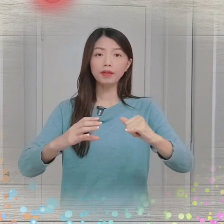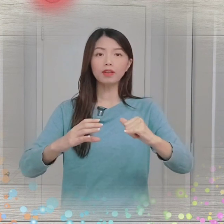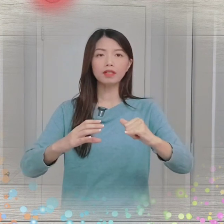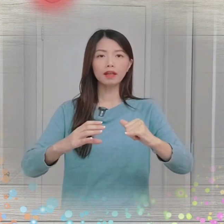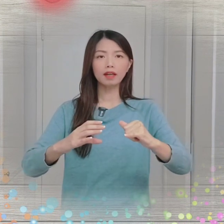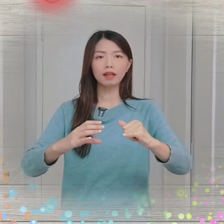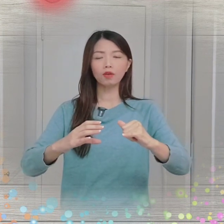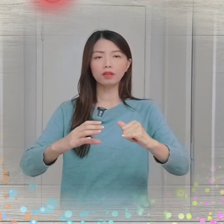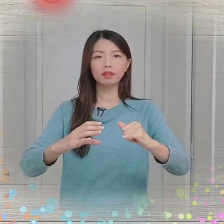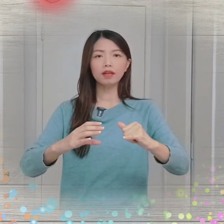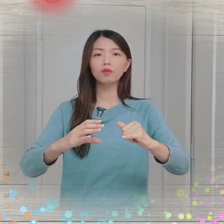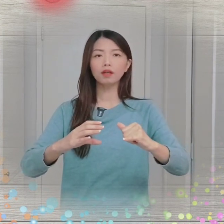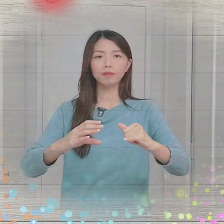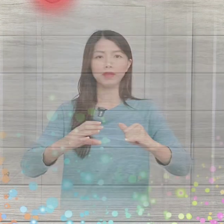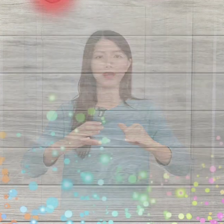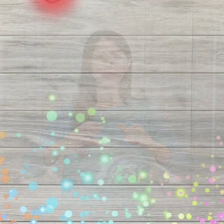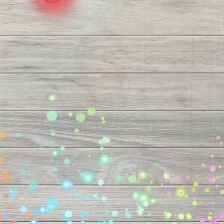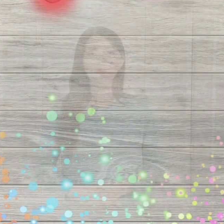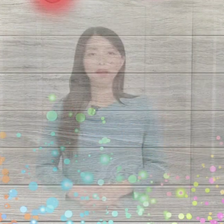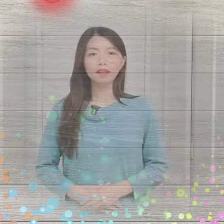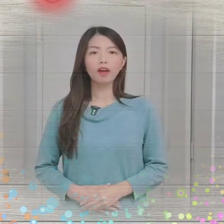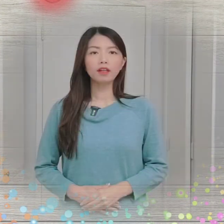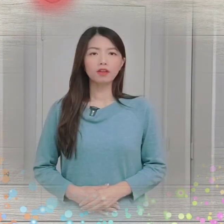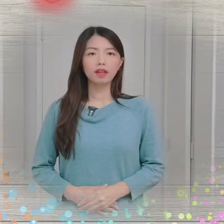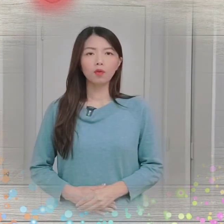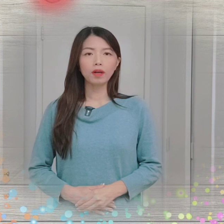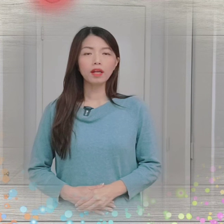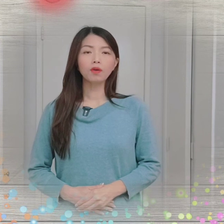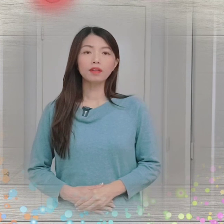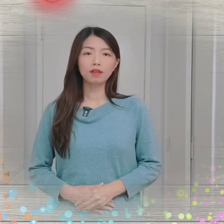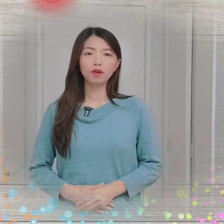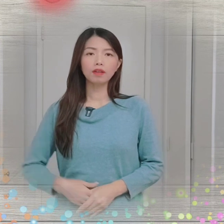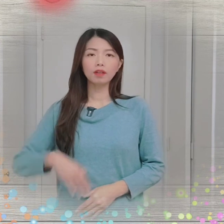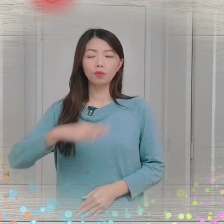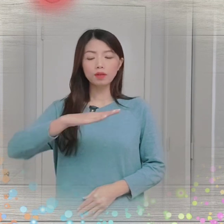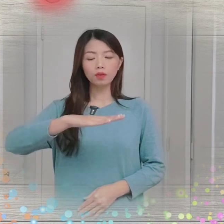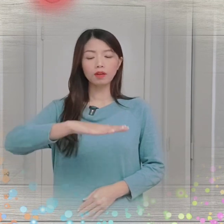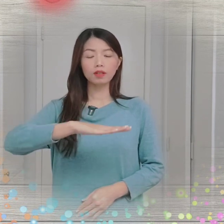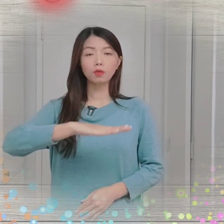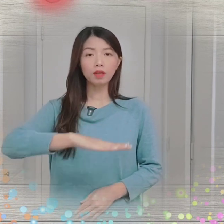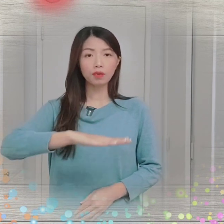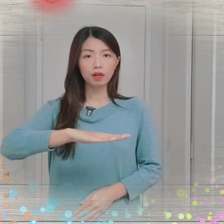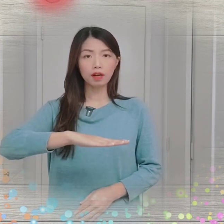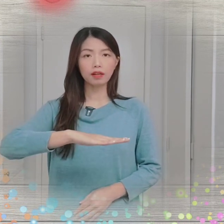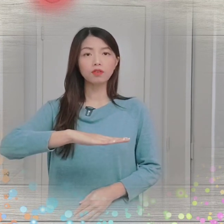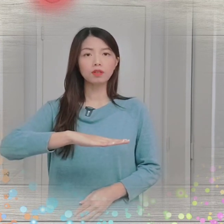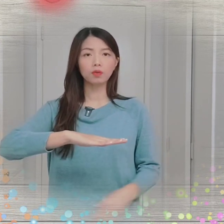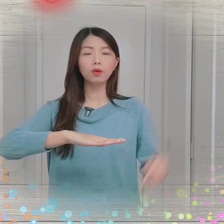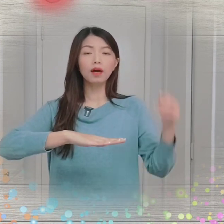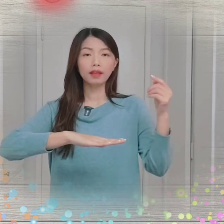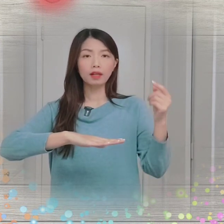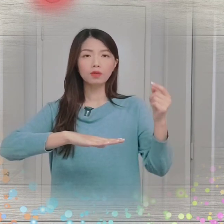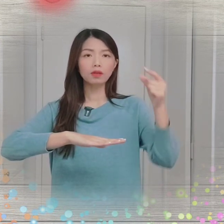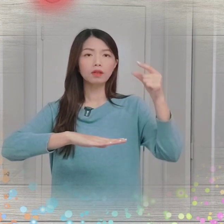합해서 이스라엘이라고 한 뜻의 수어가 됩니다. 왕이 태어나셨네 왕이라고 한 뜻의 수어는 왼손에 이렇게 손등이 위를 향하게